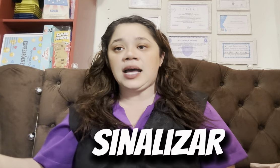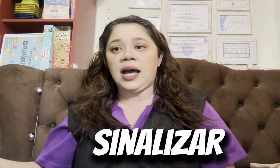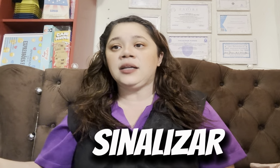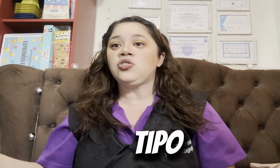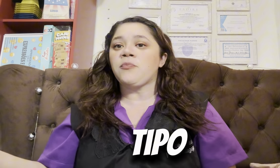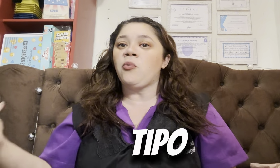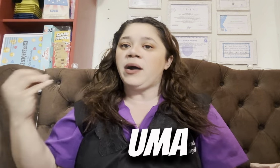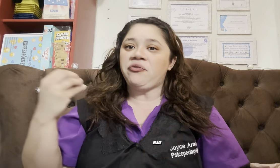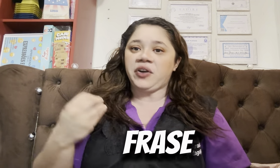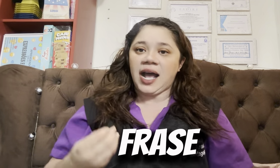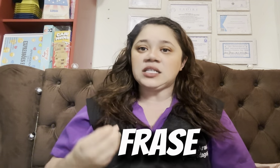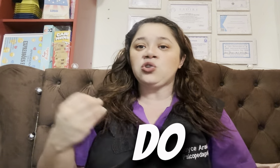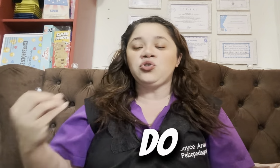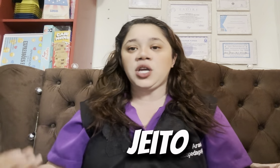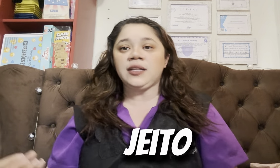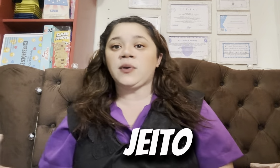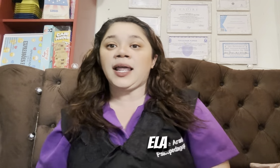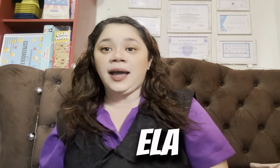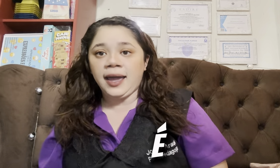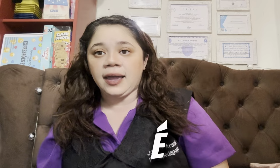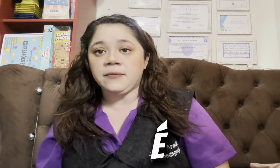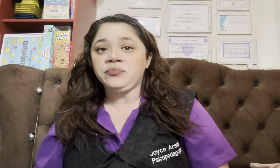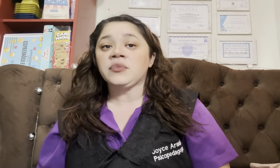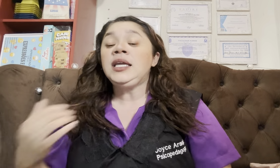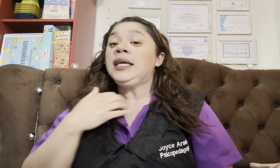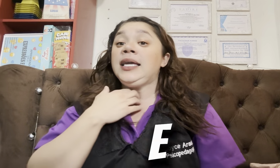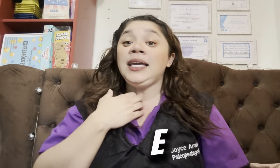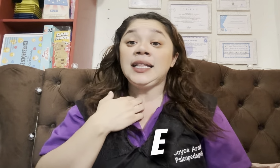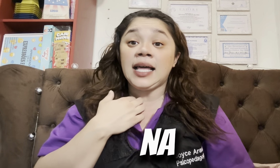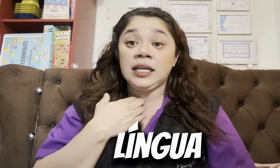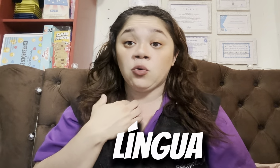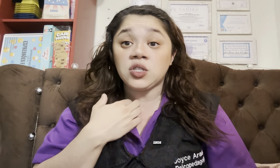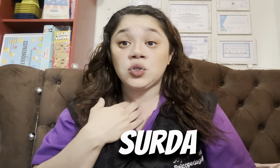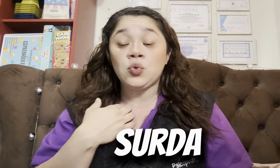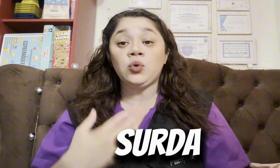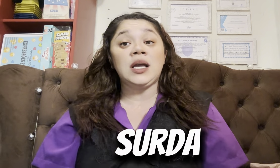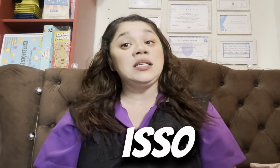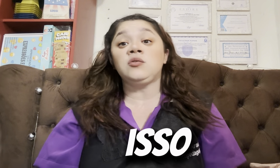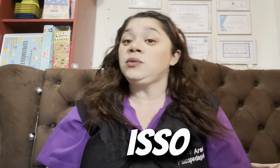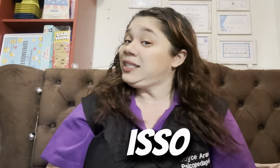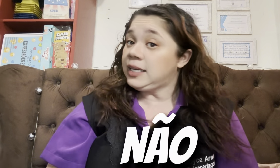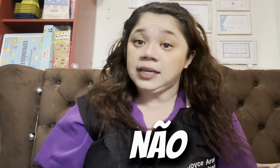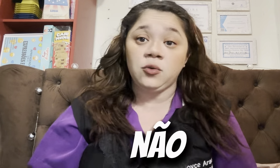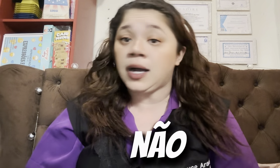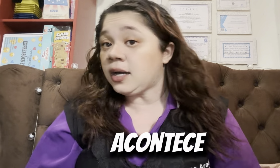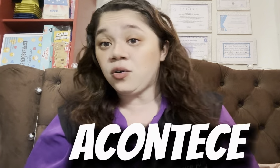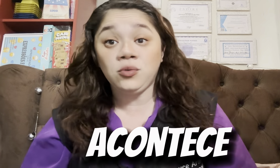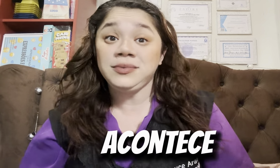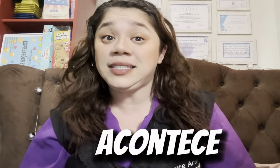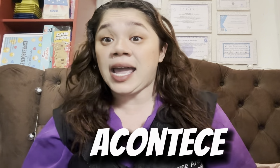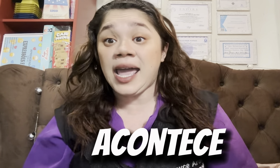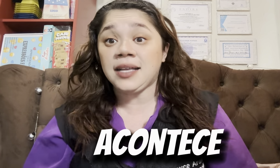sinalizar, tipo, uma frase do jeito que ela é. E na língua surda, isso não